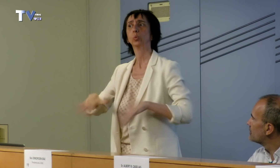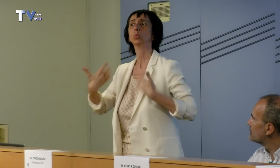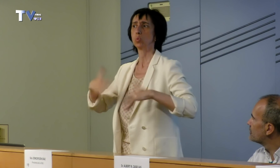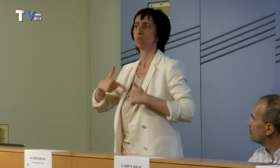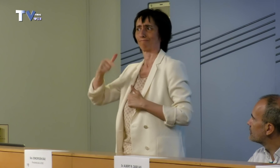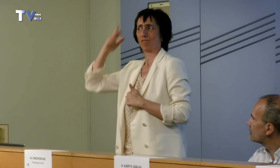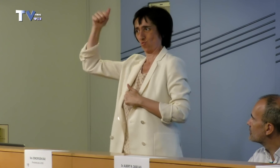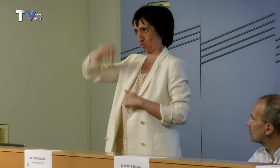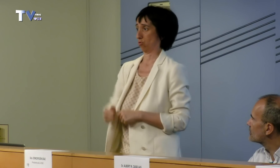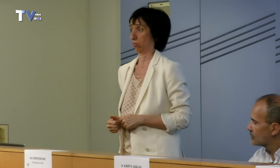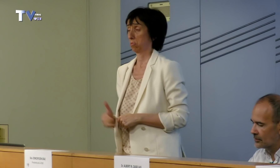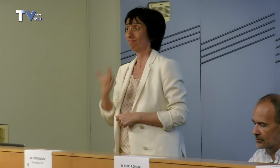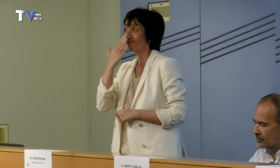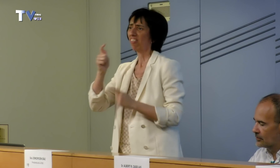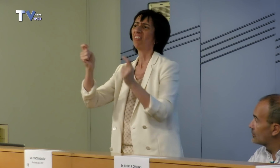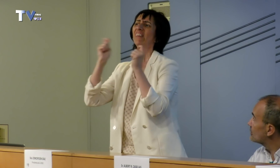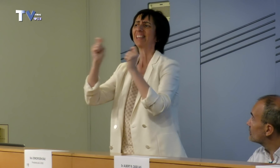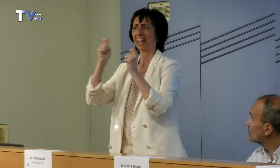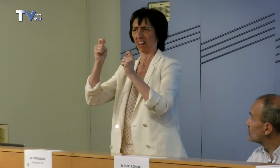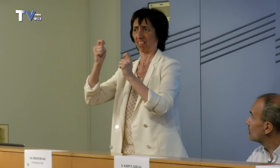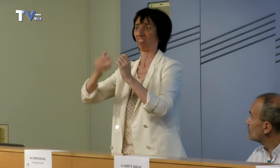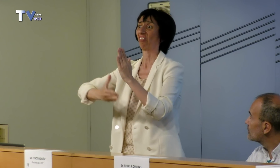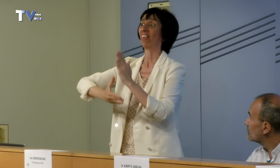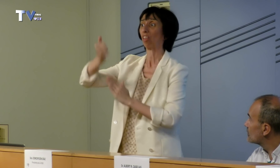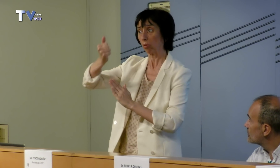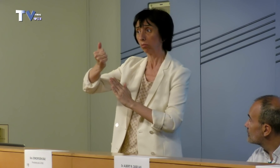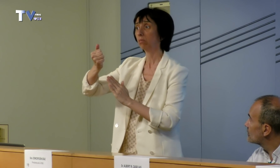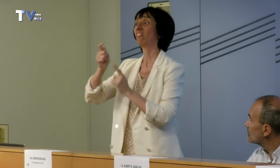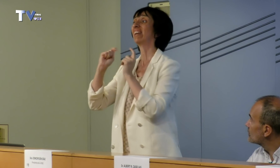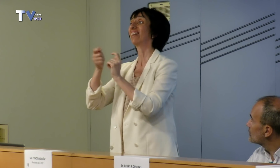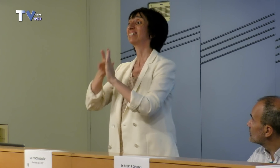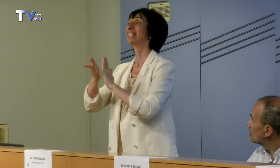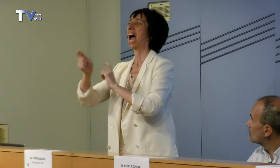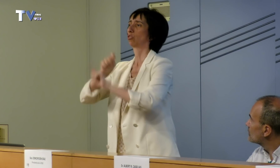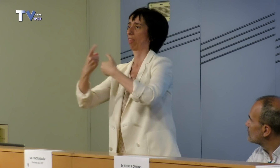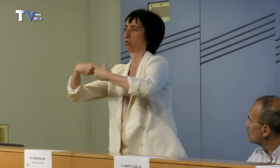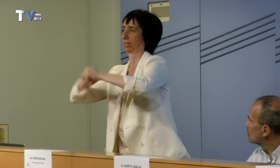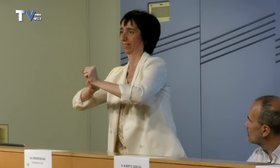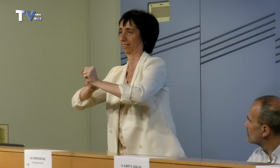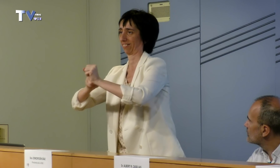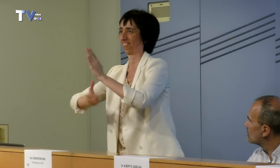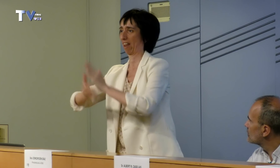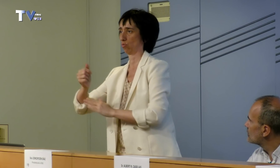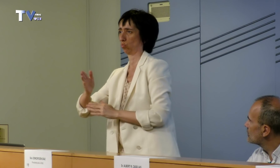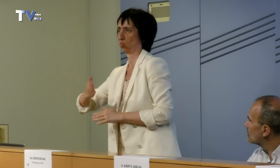Barcelona, que veníem els presidents d'ençà a reunir-nos per poder gestionar totes aquestes coses. I per això és motiu de